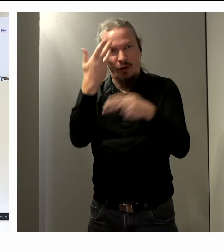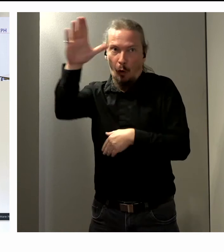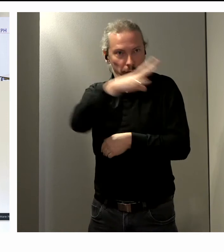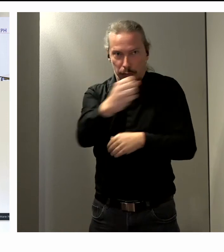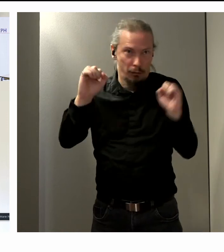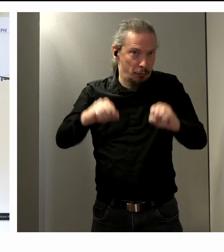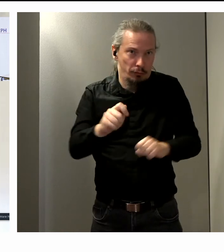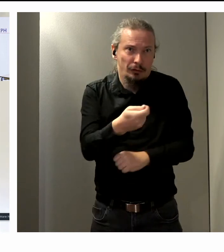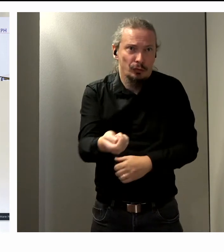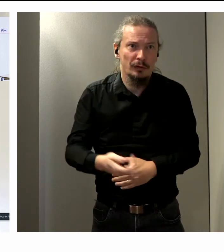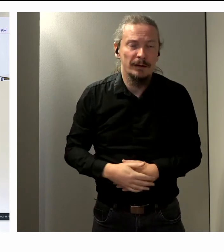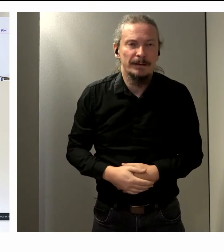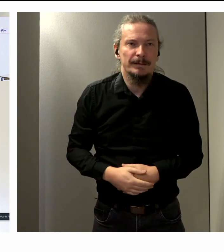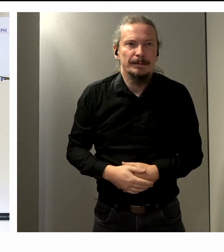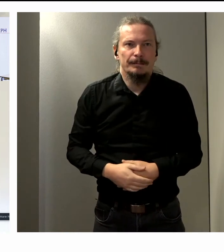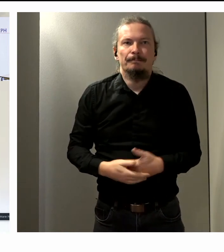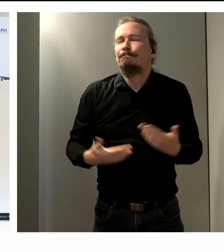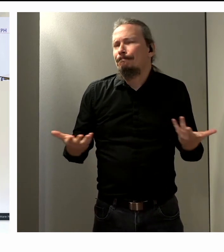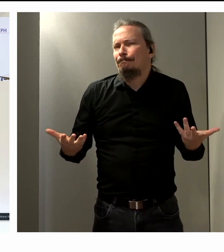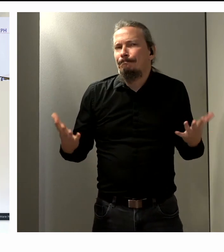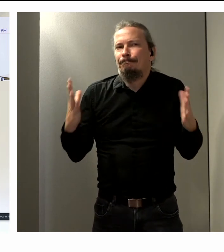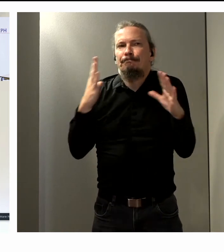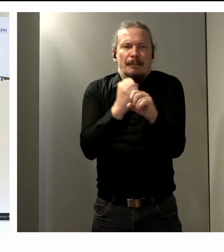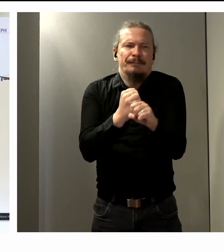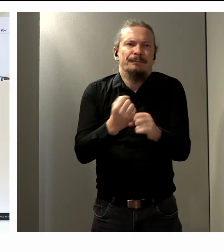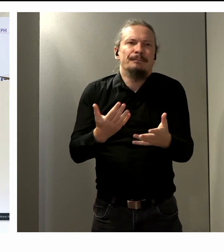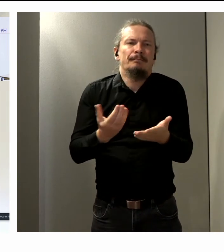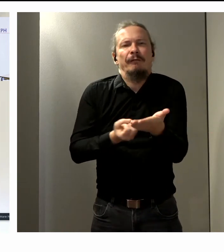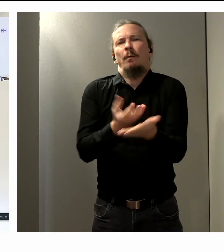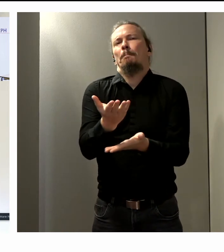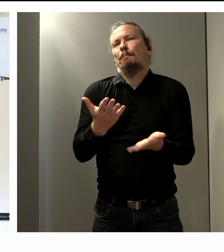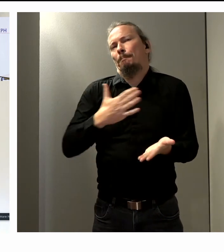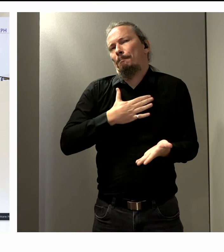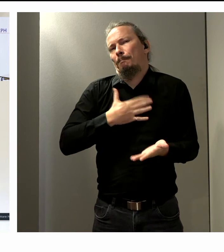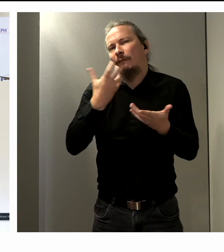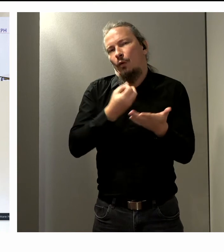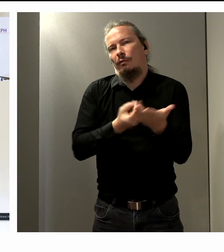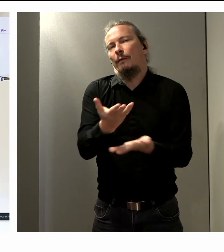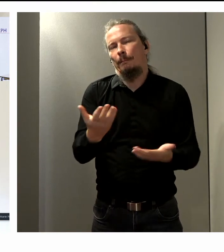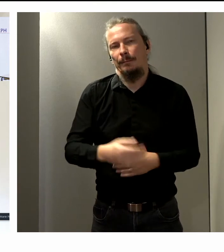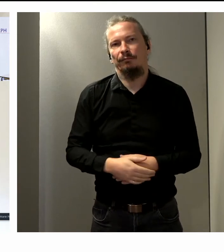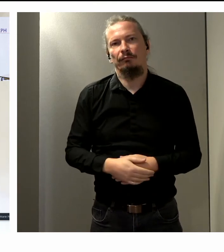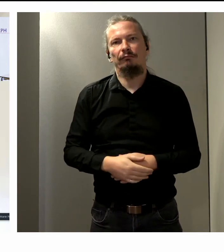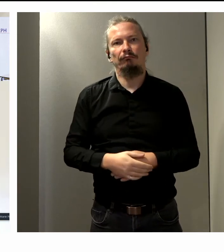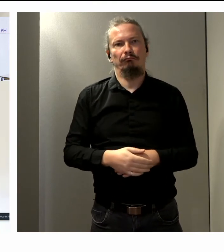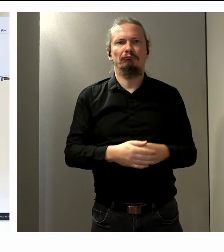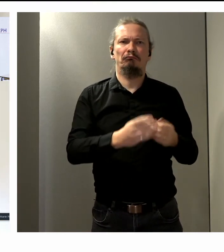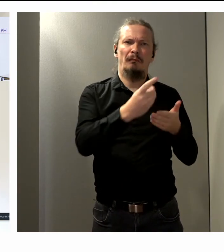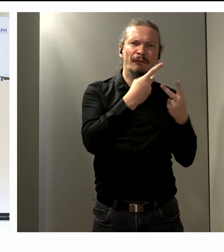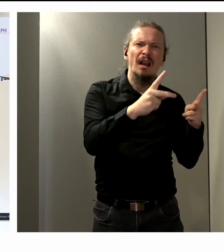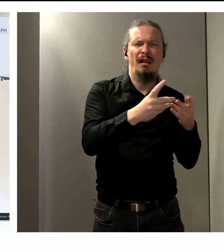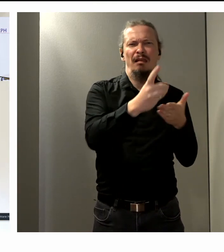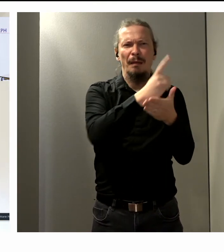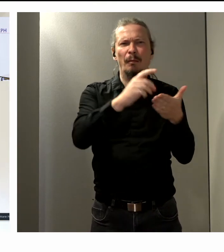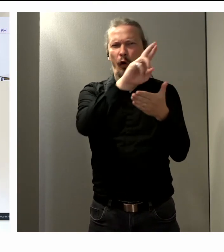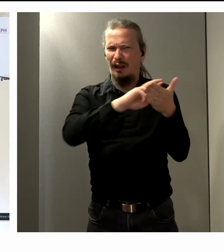ailleurs, etc. Donc, voilà globalement le message que je voulais faire passer. C'est les collectivités territoriales ont